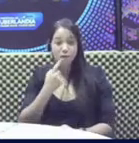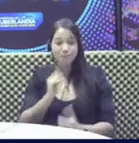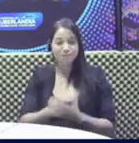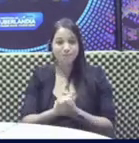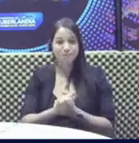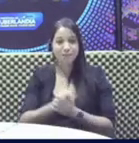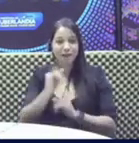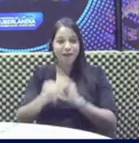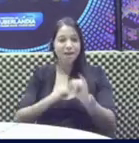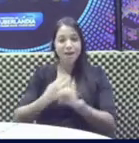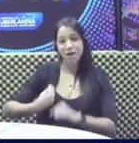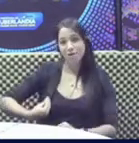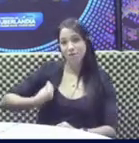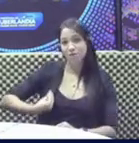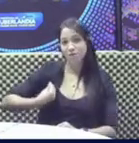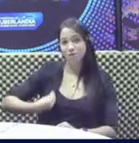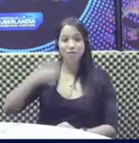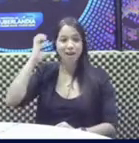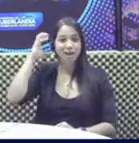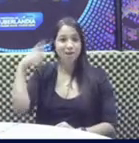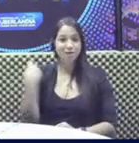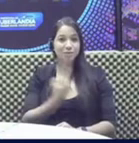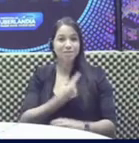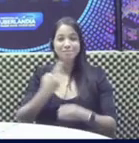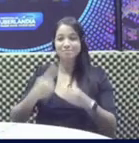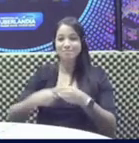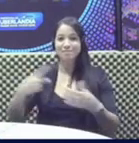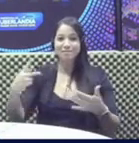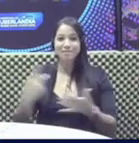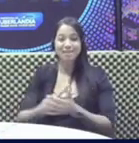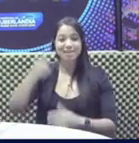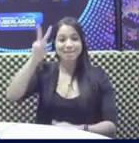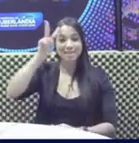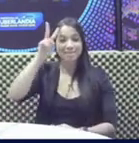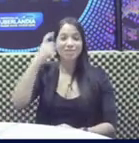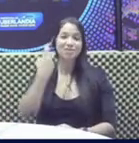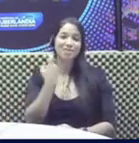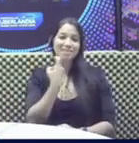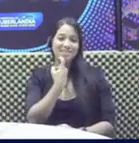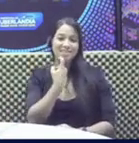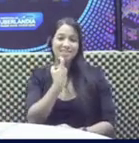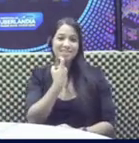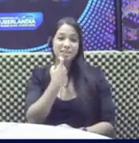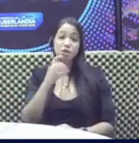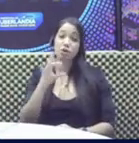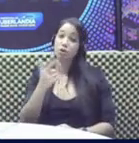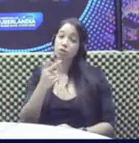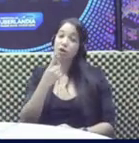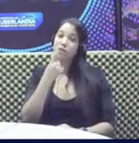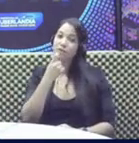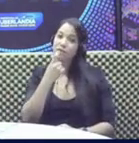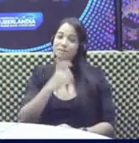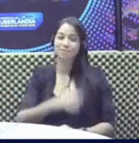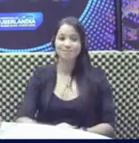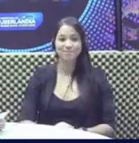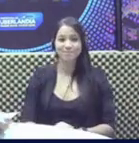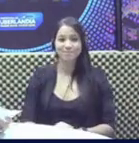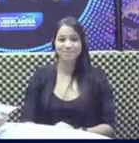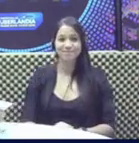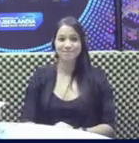transmissões ao vivo da Rádio Nossa Cidade são realizadas de segunda a sexta-feira, exceto em feriados.